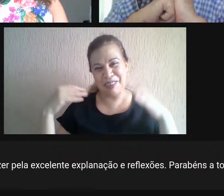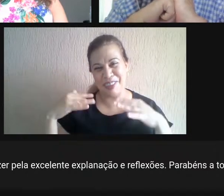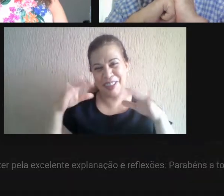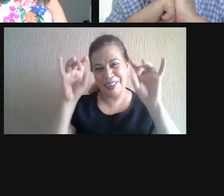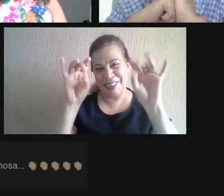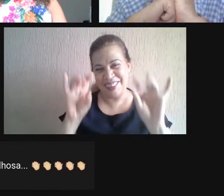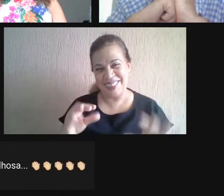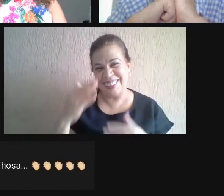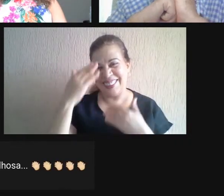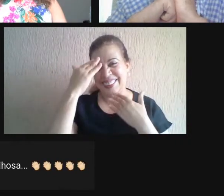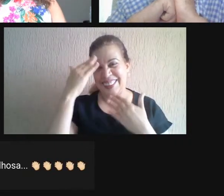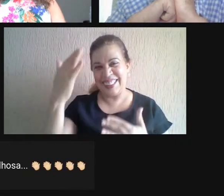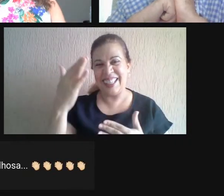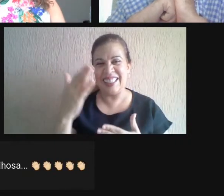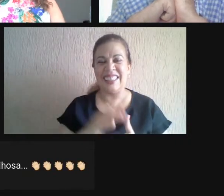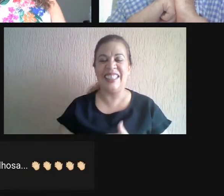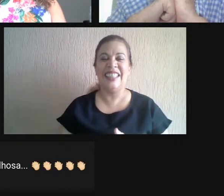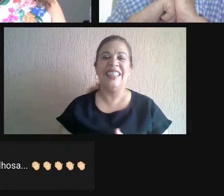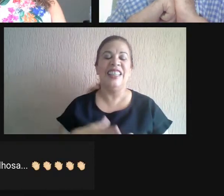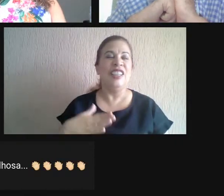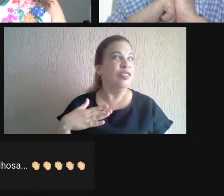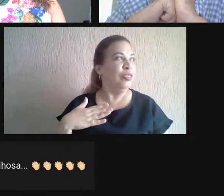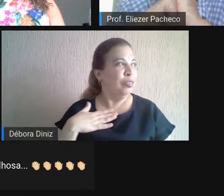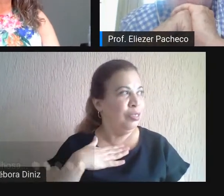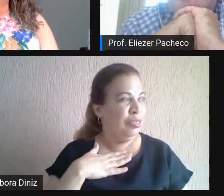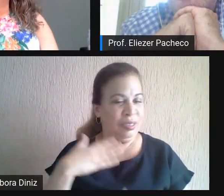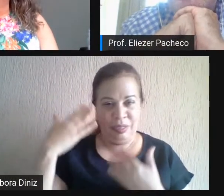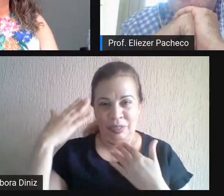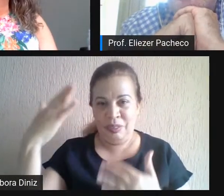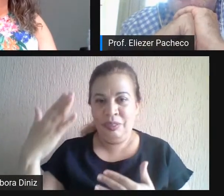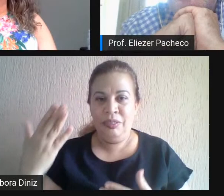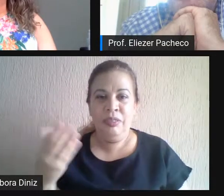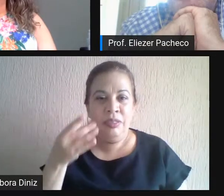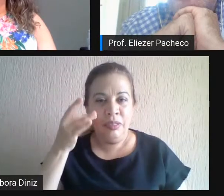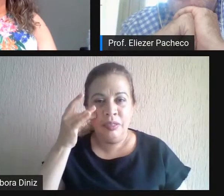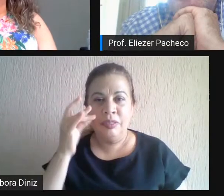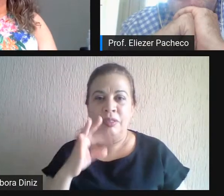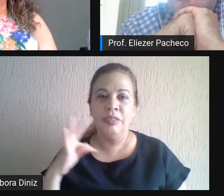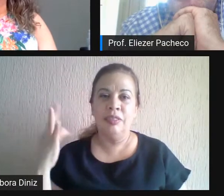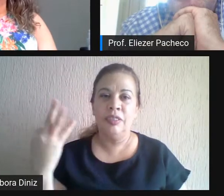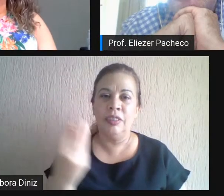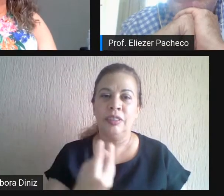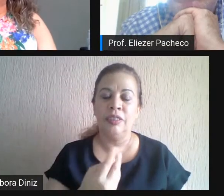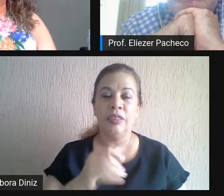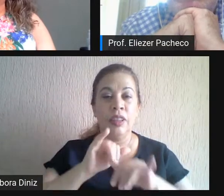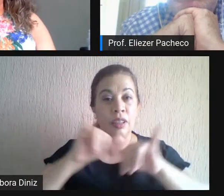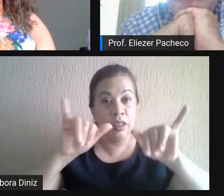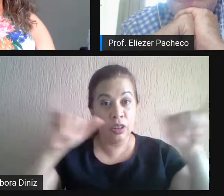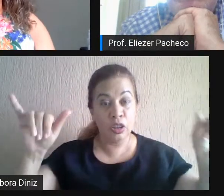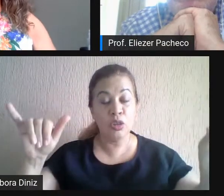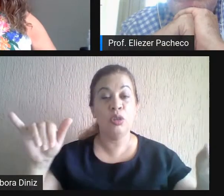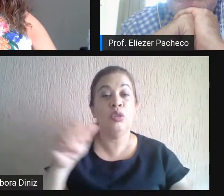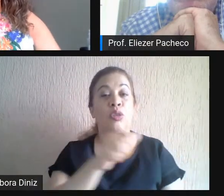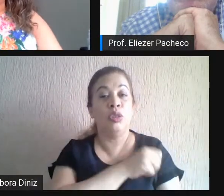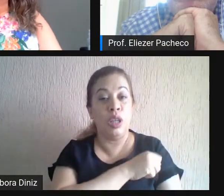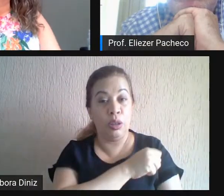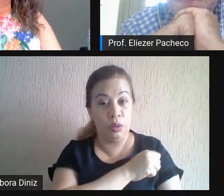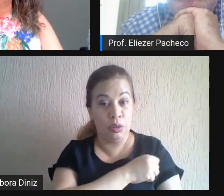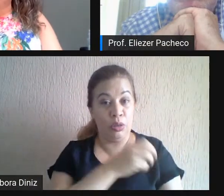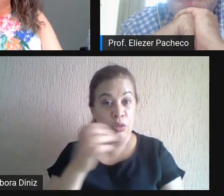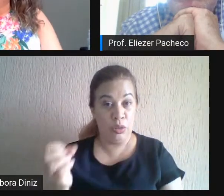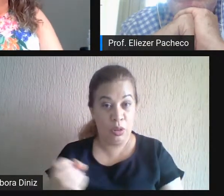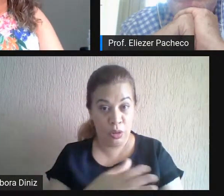muito obrigada, agradecemos a presença de todos, né? Informamos aos alunos ingressantes que hoje à tarde continuam ainda